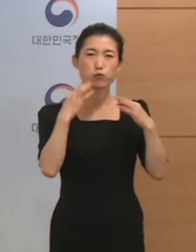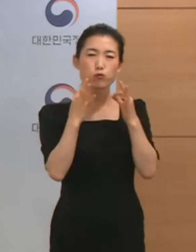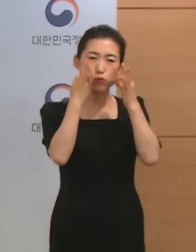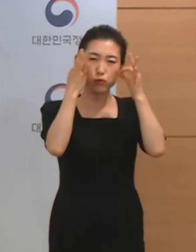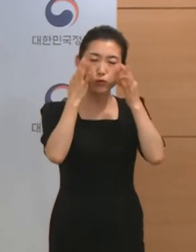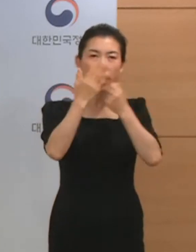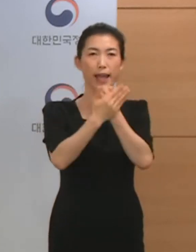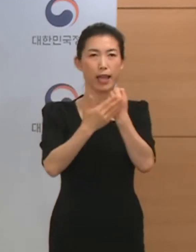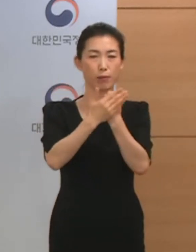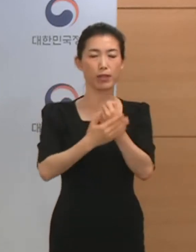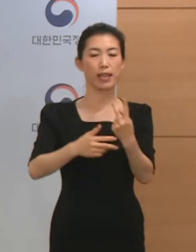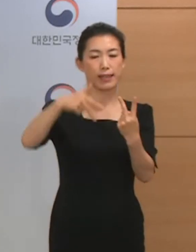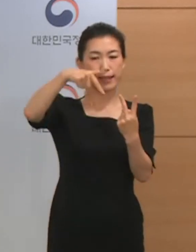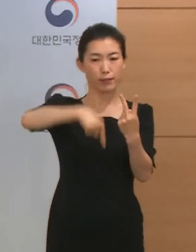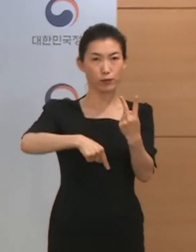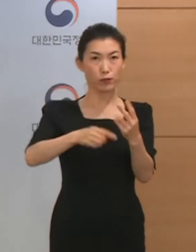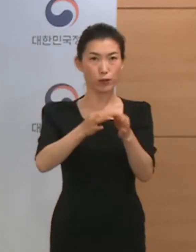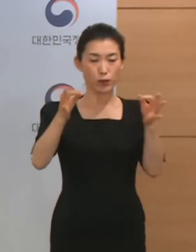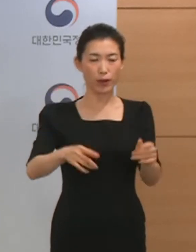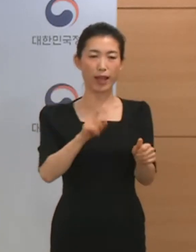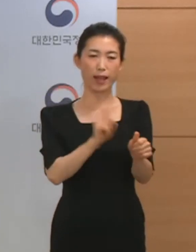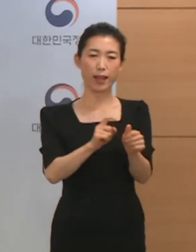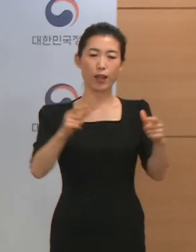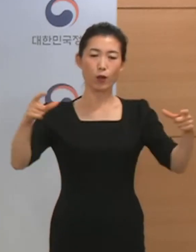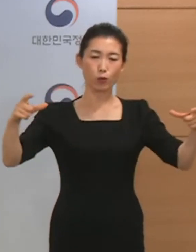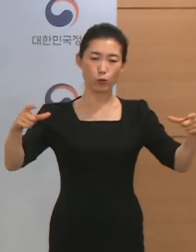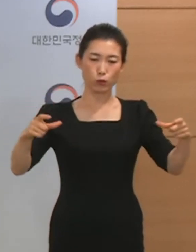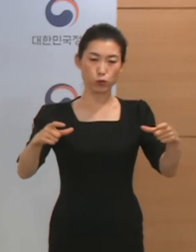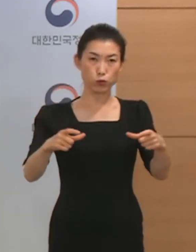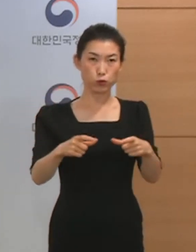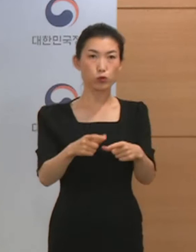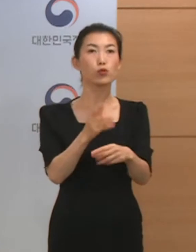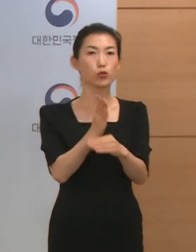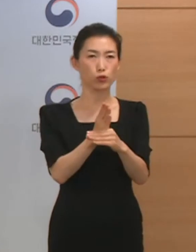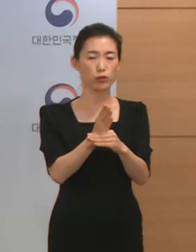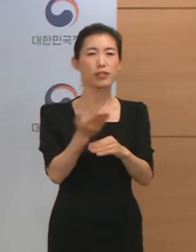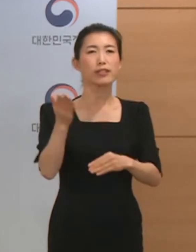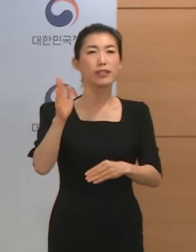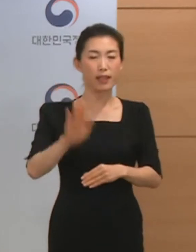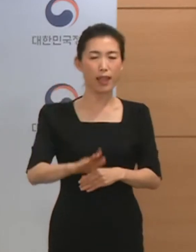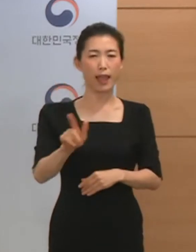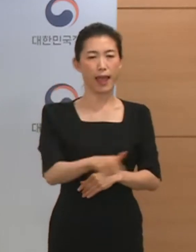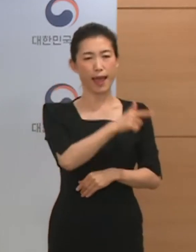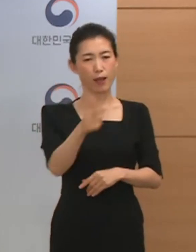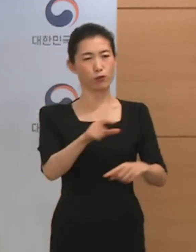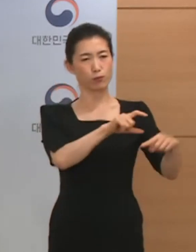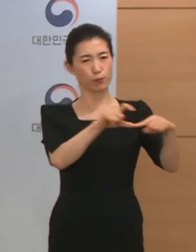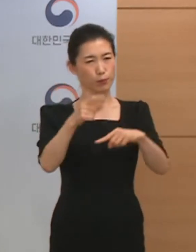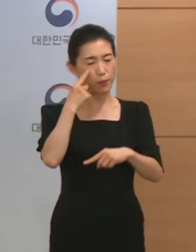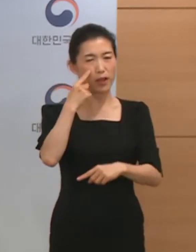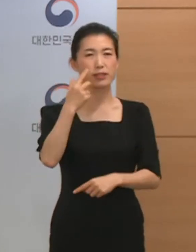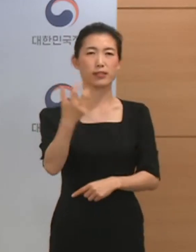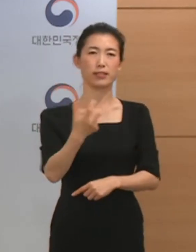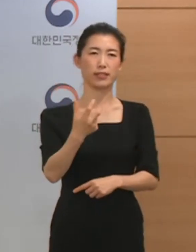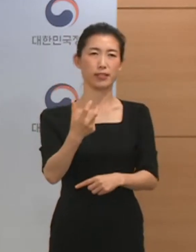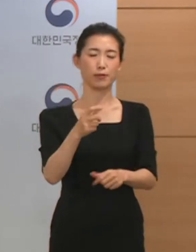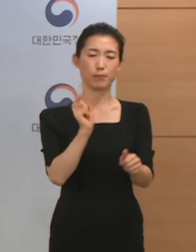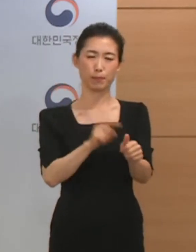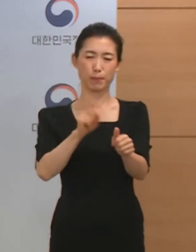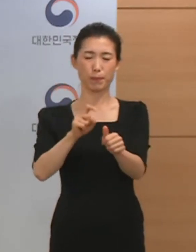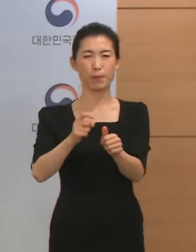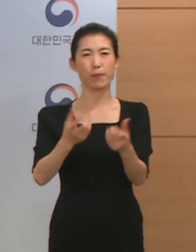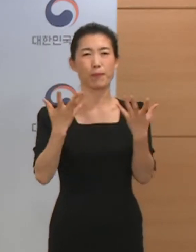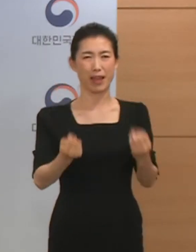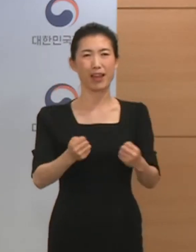2주간 유행 규모가 계속 감소하고 있습니다. 그러나 여전히 하루 70명대의 많은 환자가 발생하고